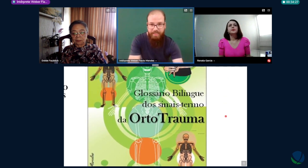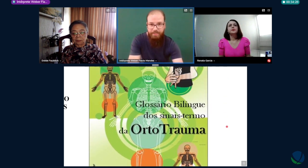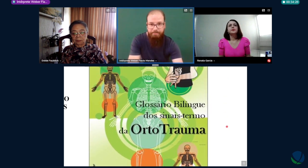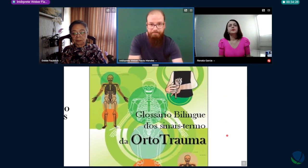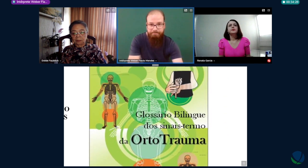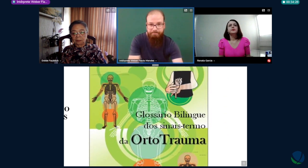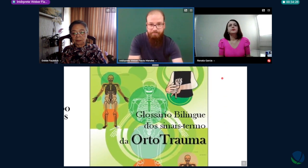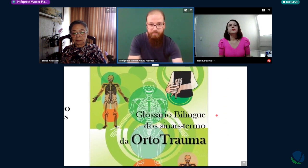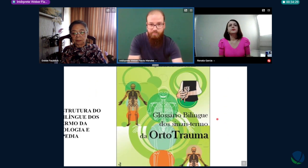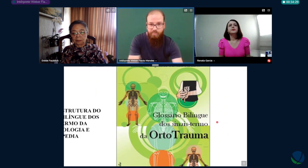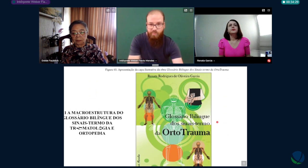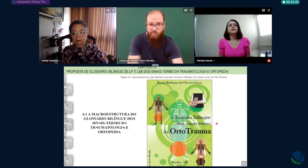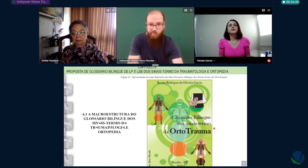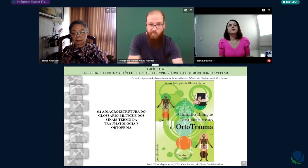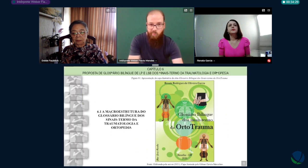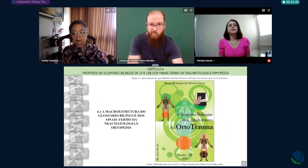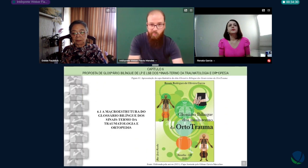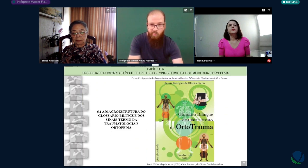Próximo slide.